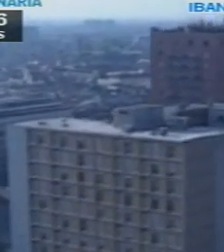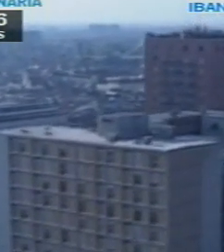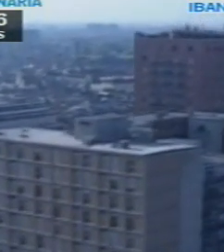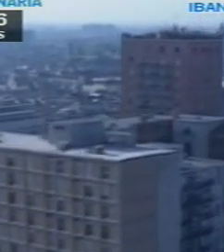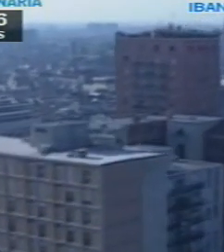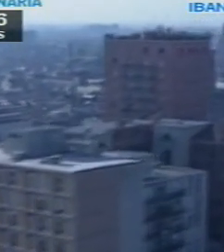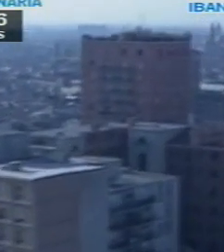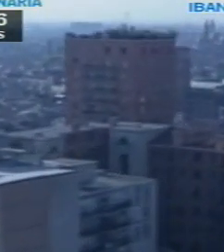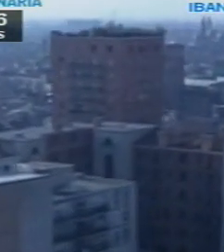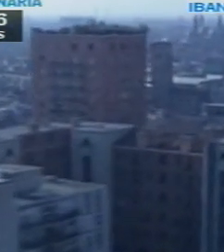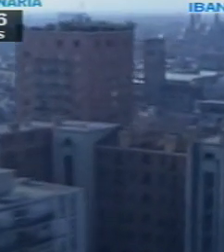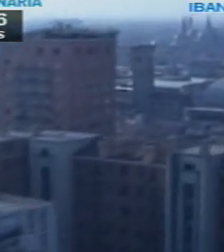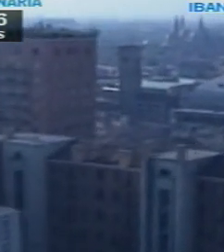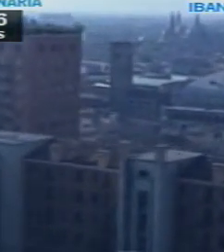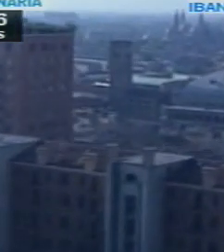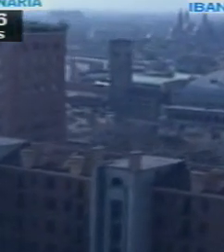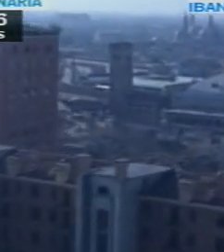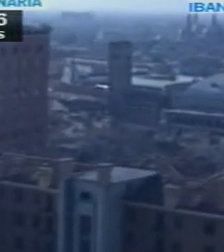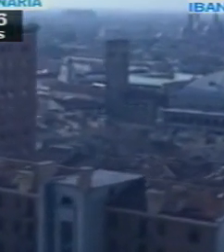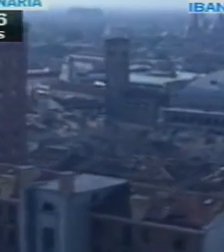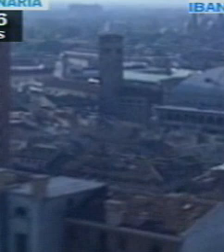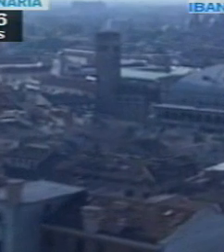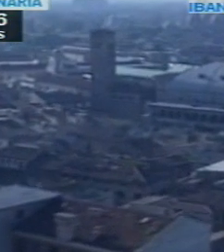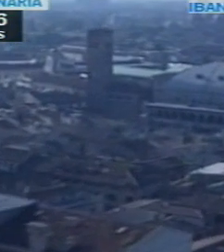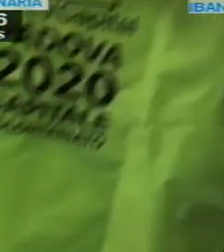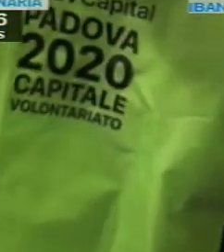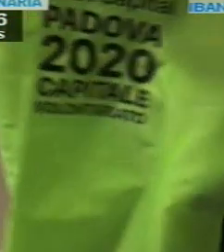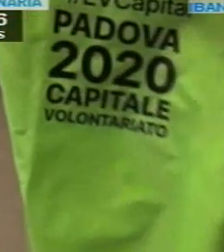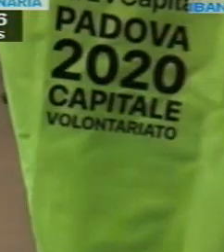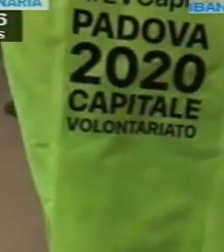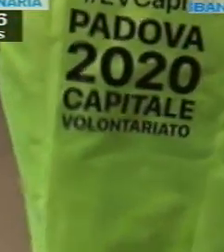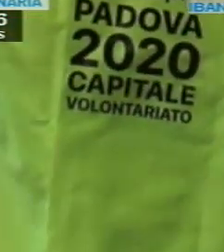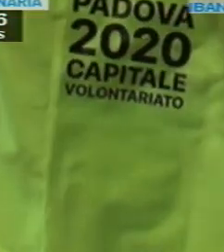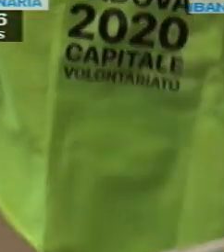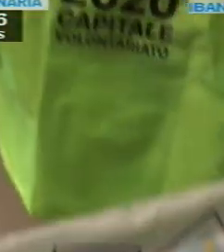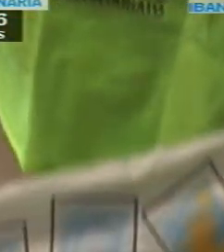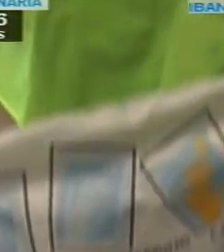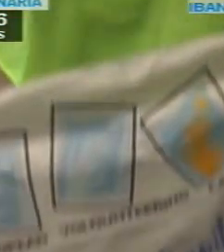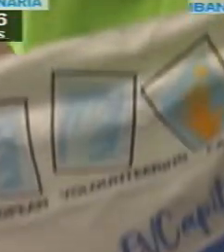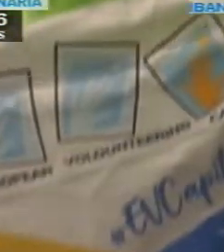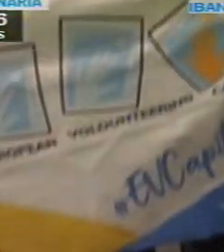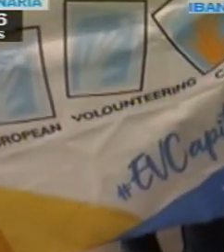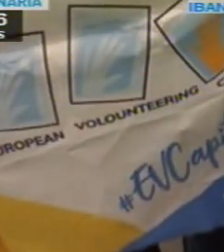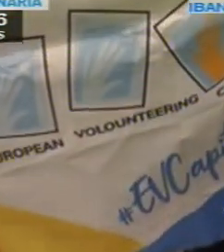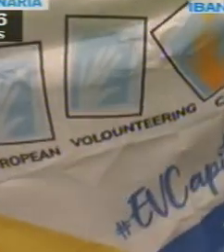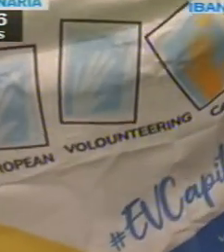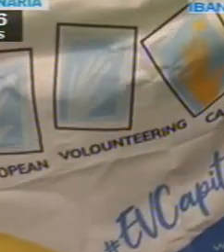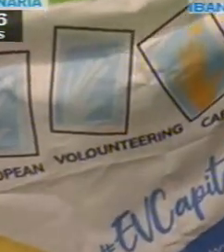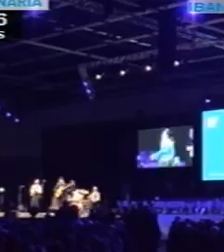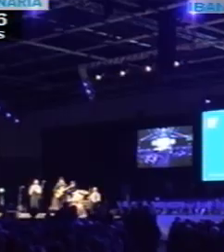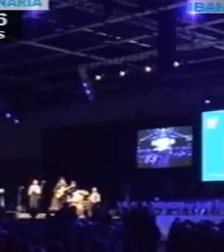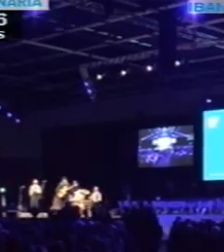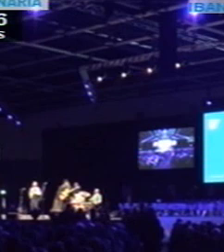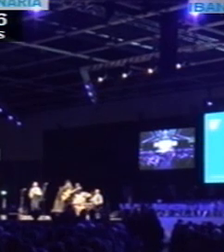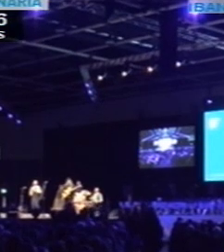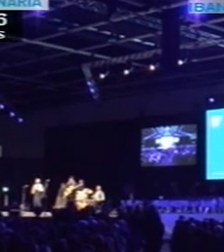hanno fatto di Padova prima città italiana, capitale europea del volontariato, pronte a ricreare quella stessa unità di intenti che ha